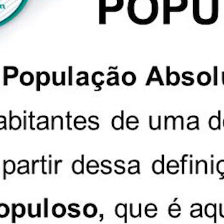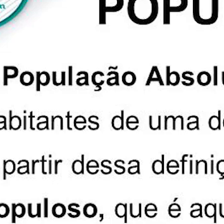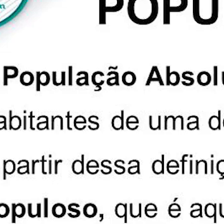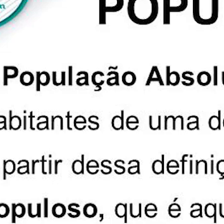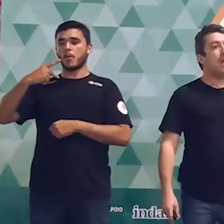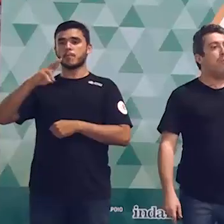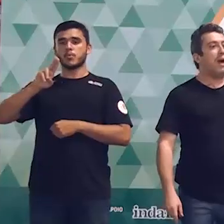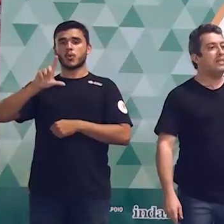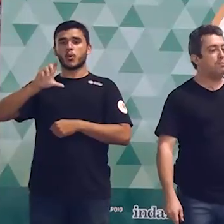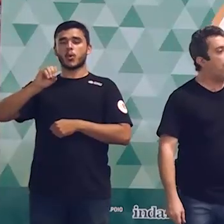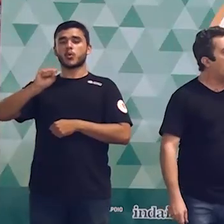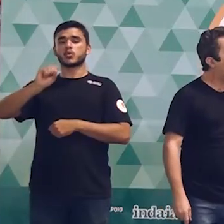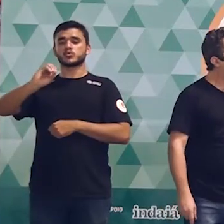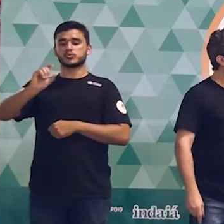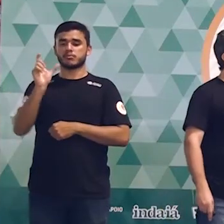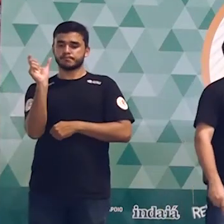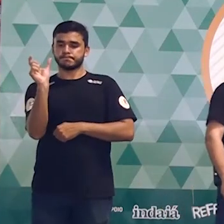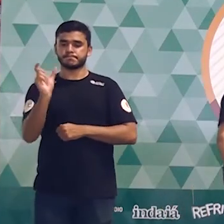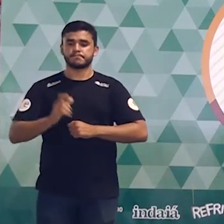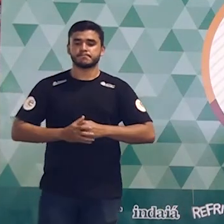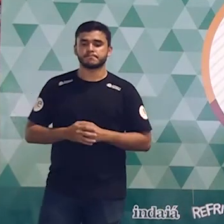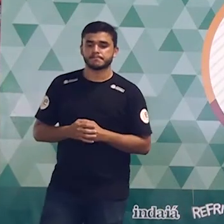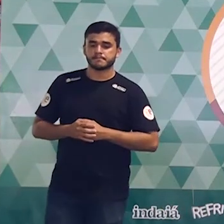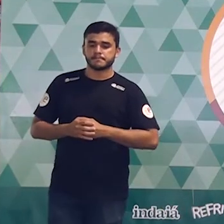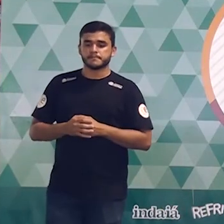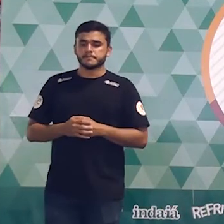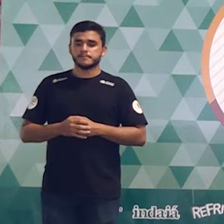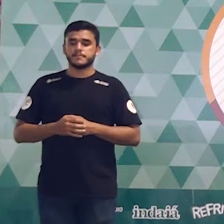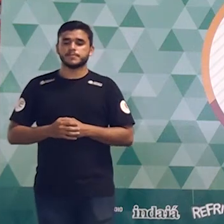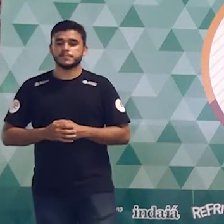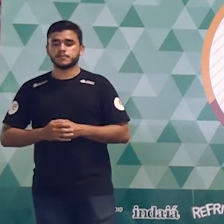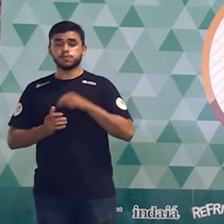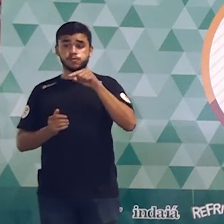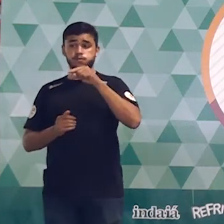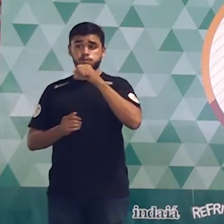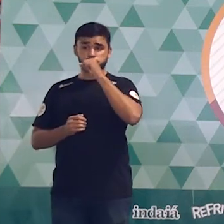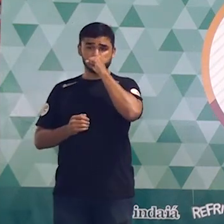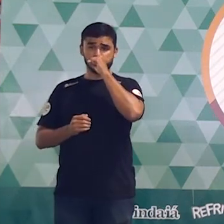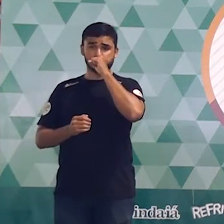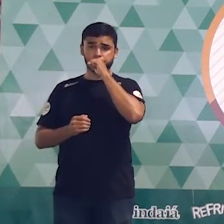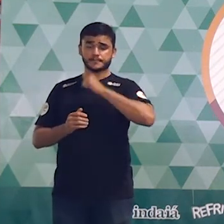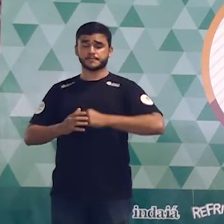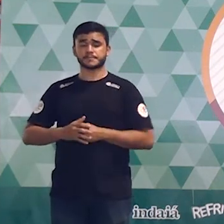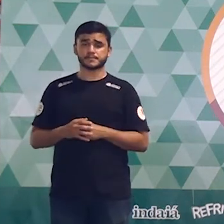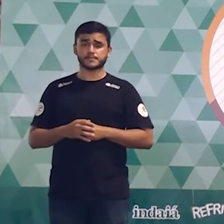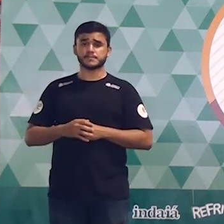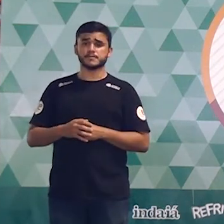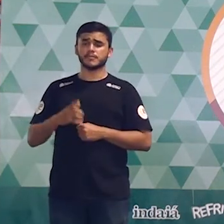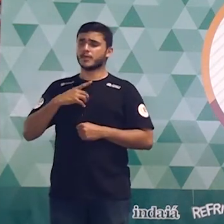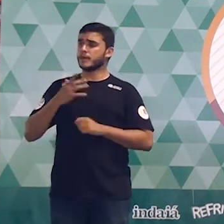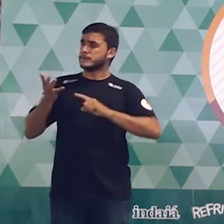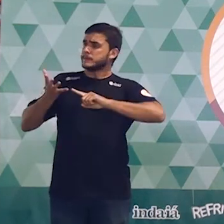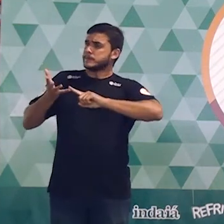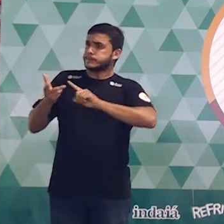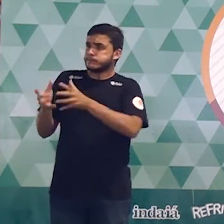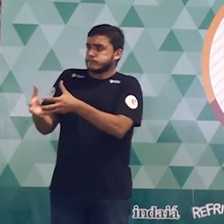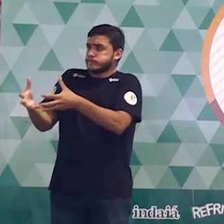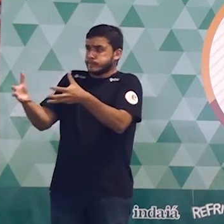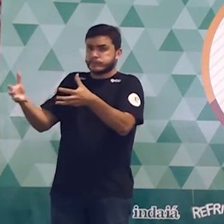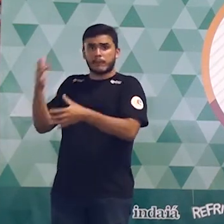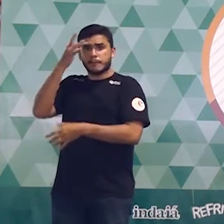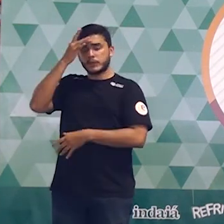populoso. O que é um país populoso? Um país populoso é um país que tem um grande número de pessoas, ele possui uma